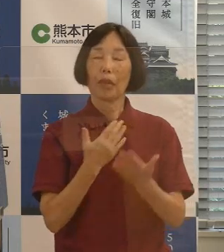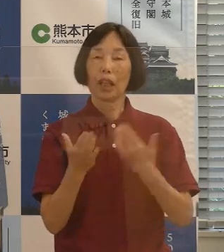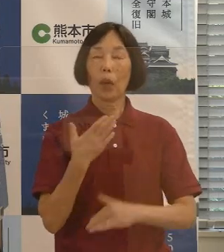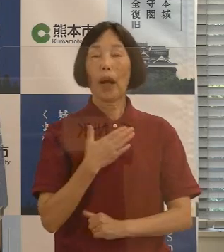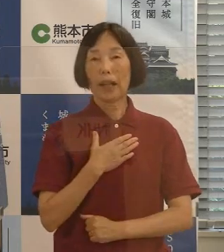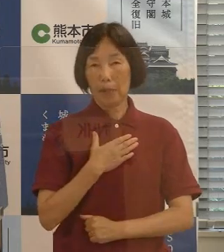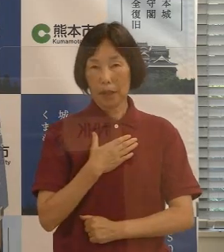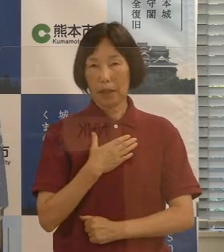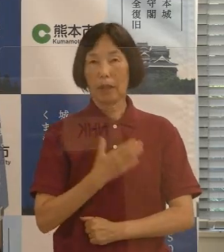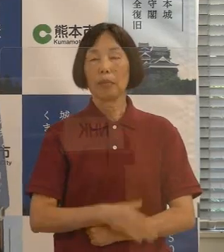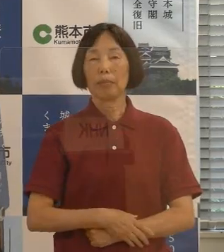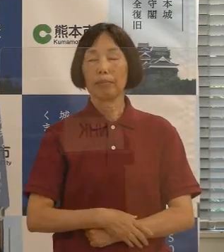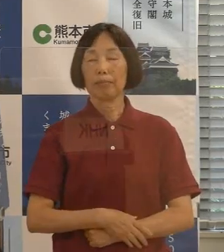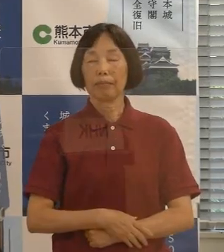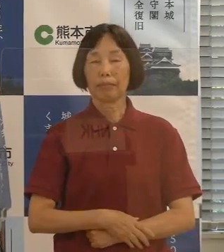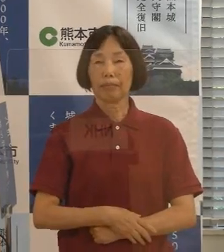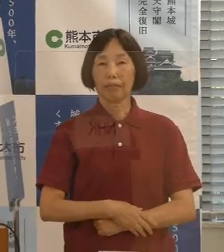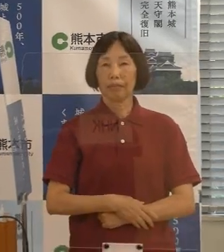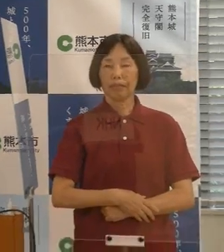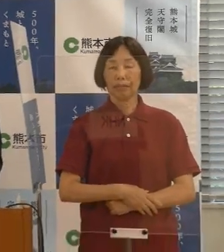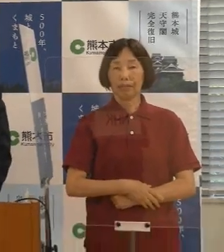れます。ですので、